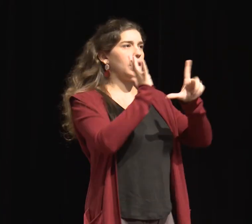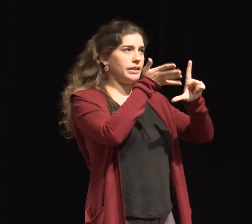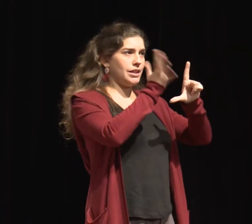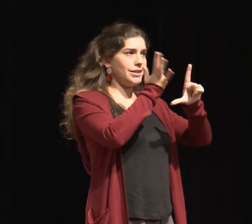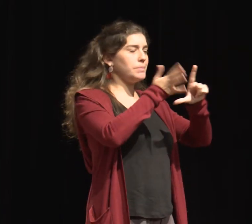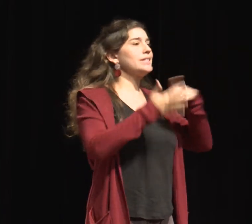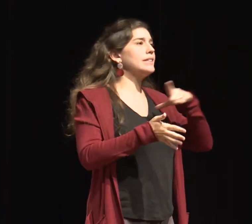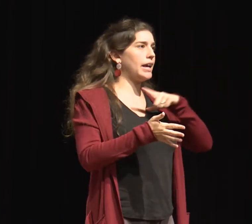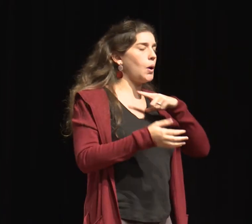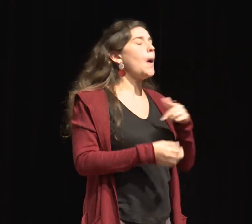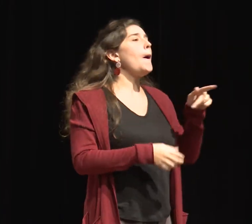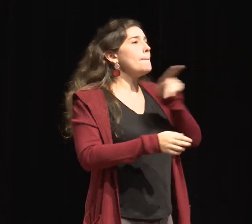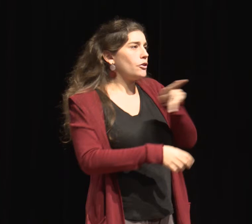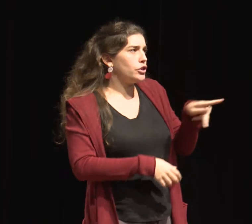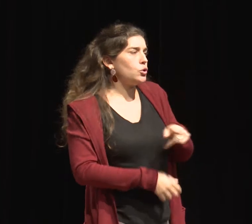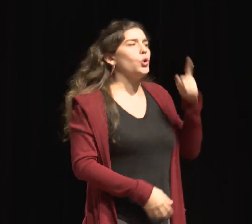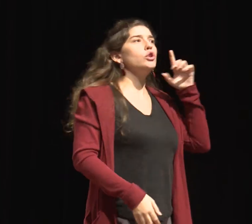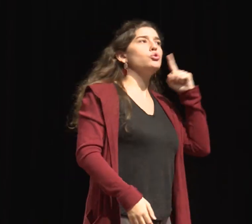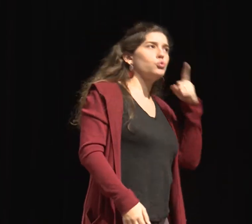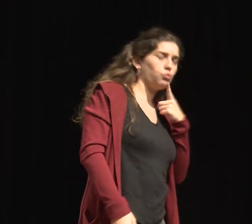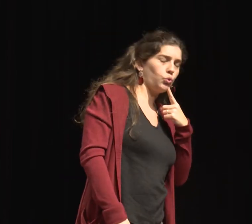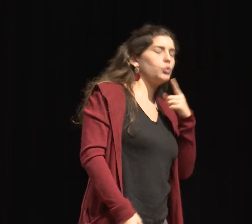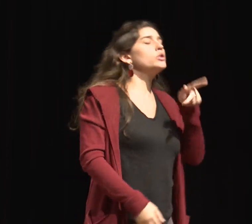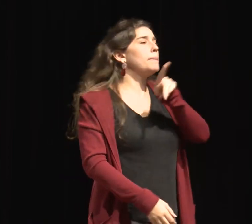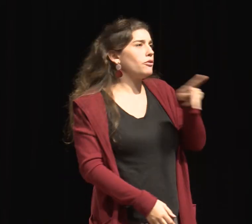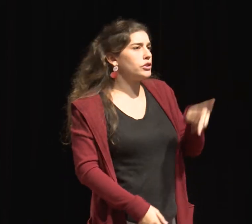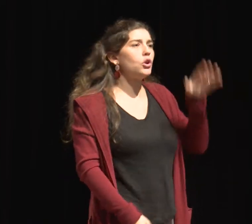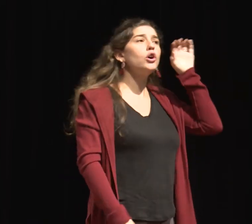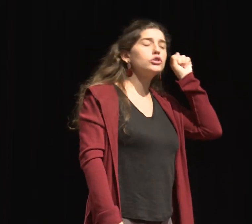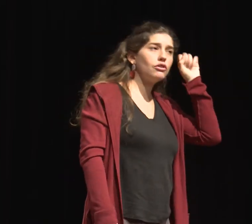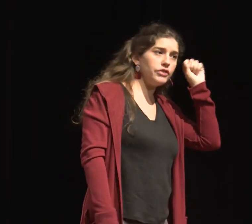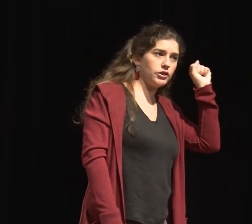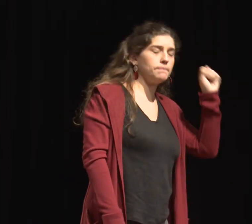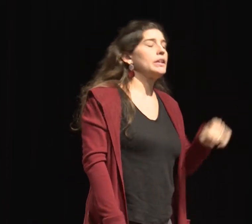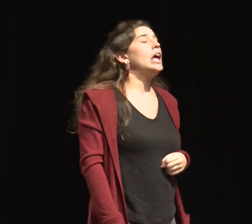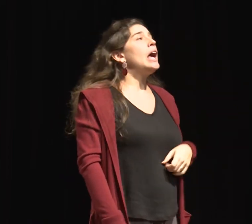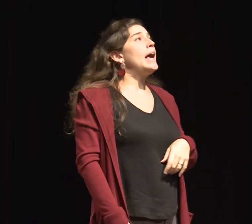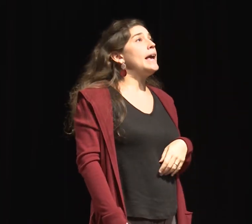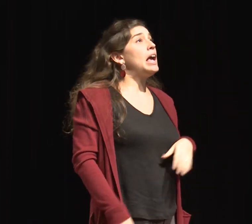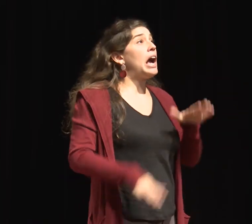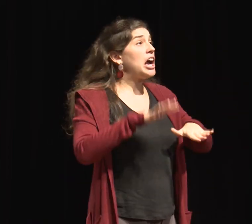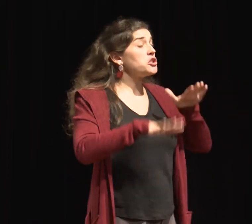porque dentro do Letras Libras tem professores surdos, professores ouvintes.